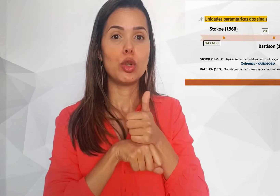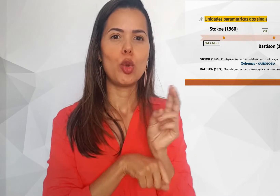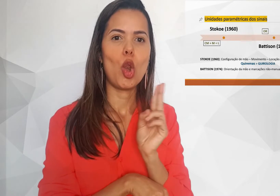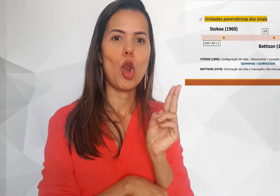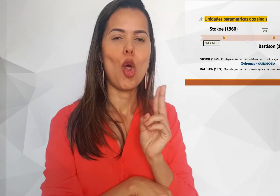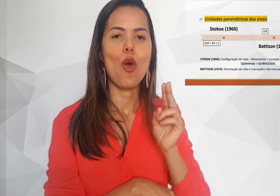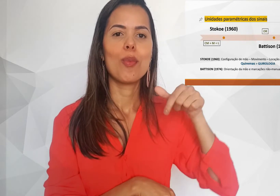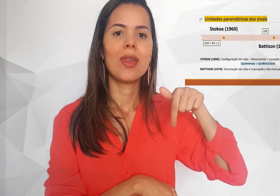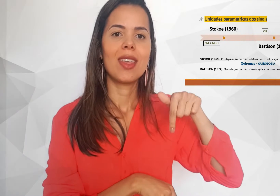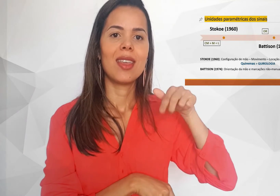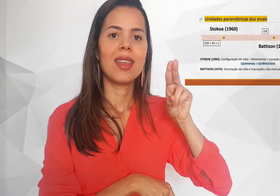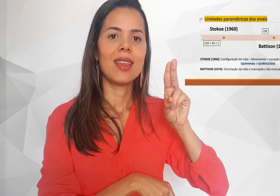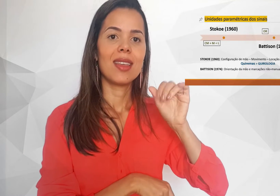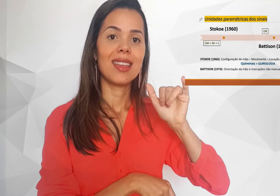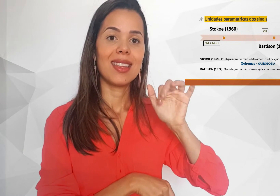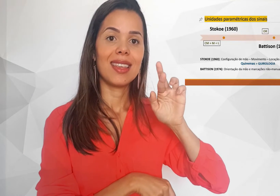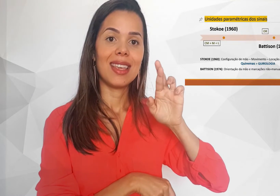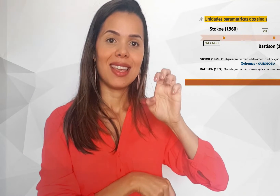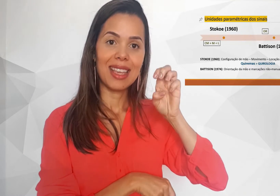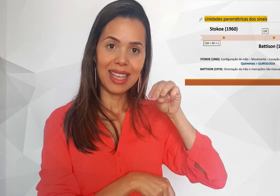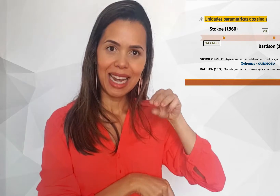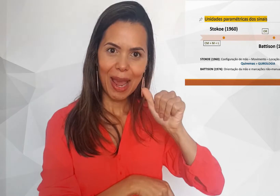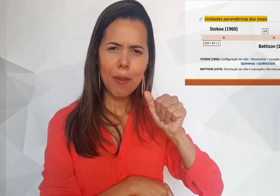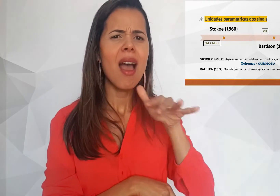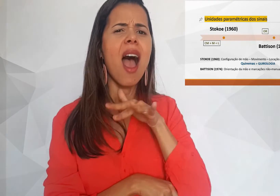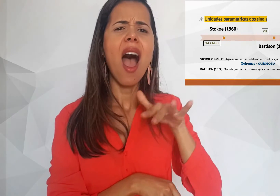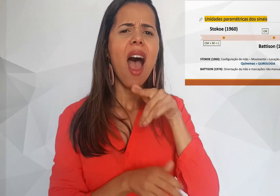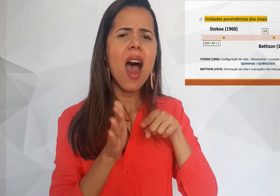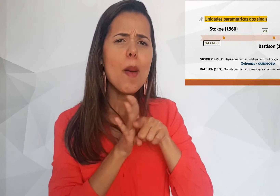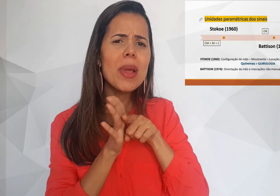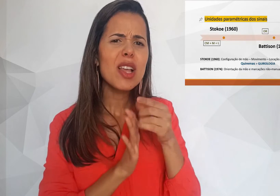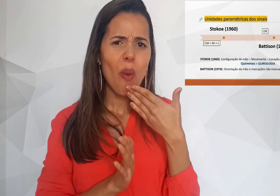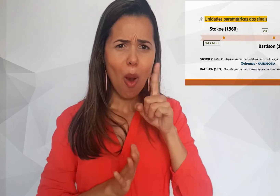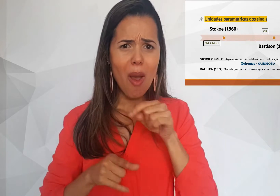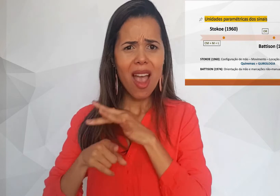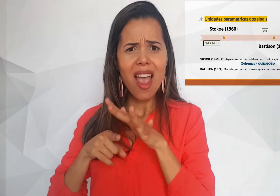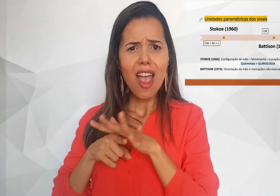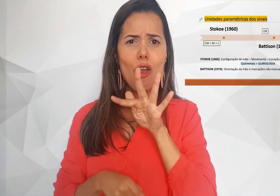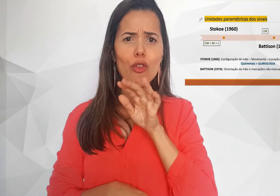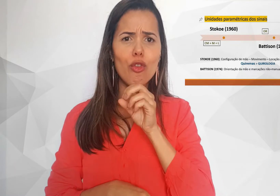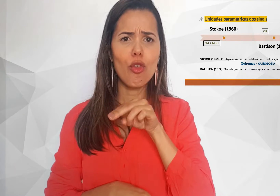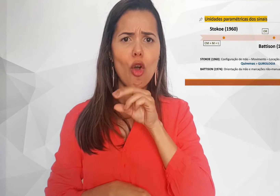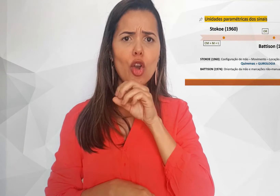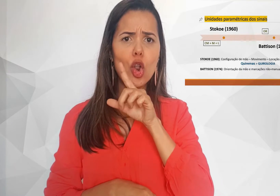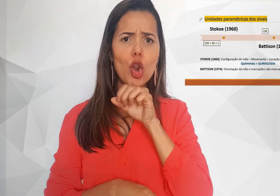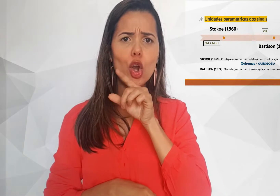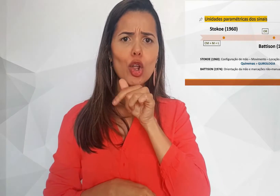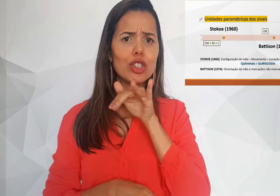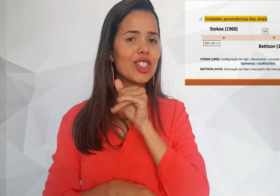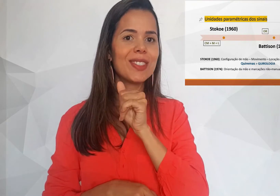a isso ele nomeia essas unidades mínimas de línguas de sinais, e o campo de estudo, então, de análise não seria a